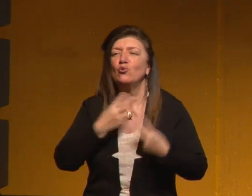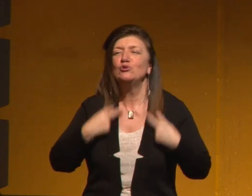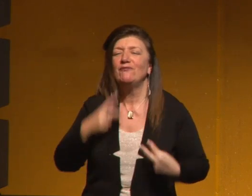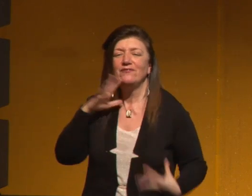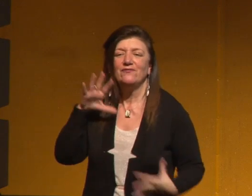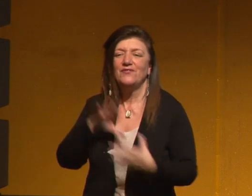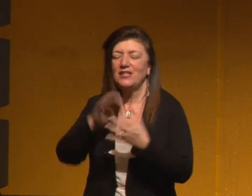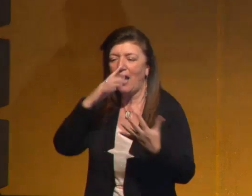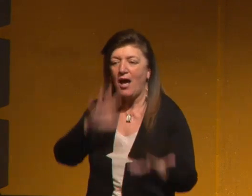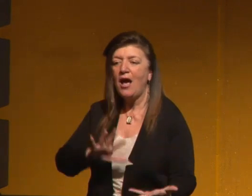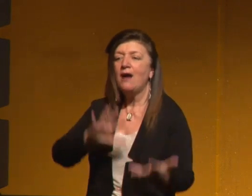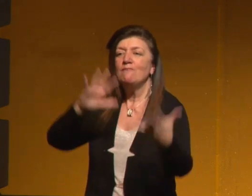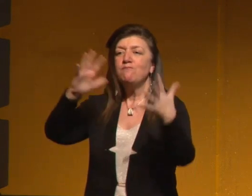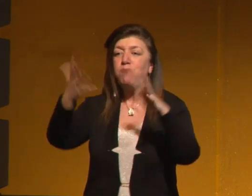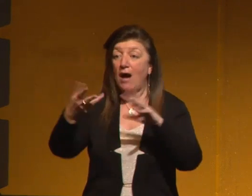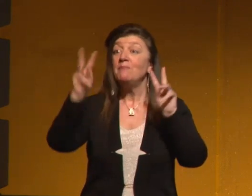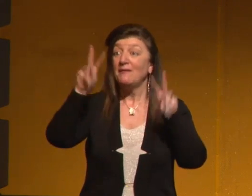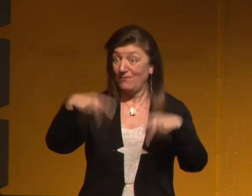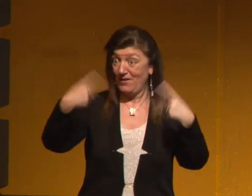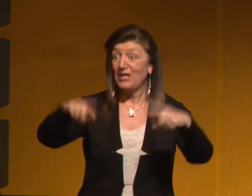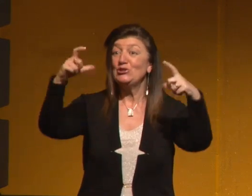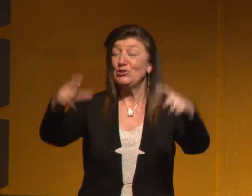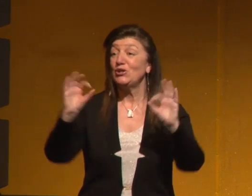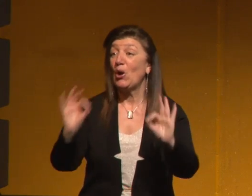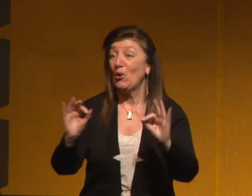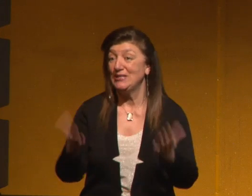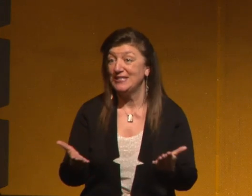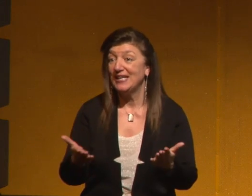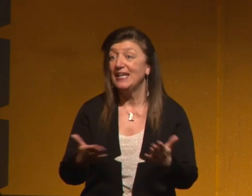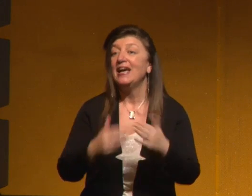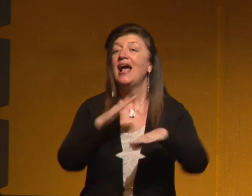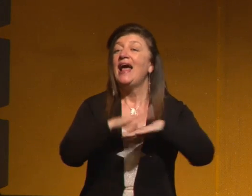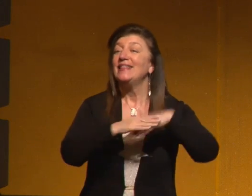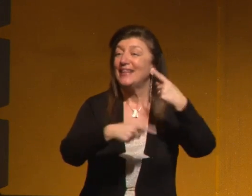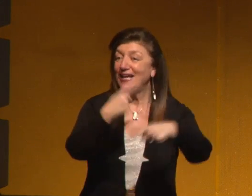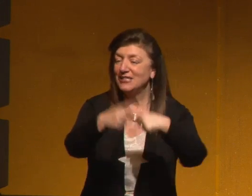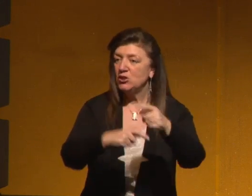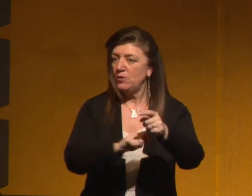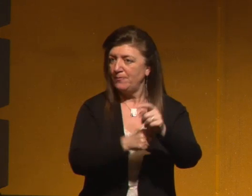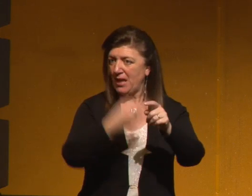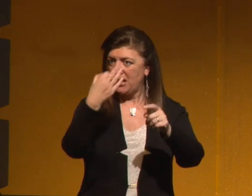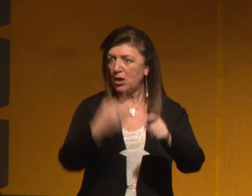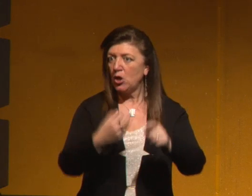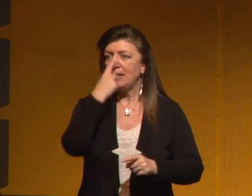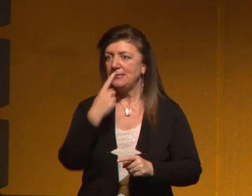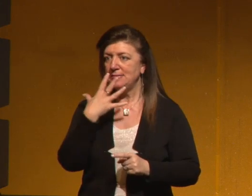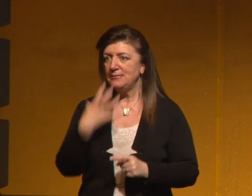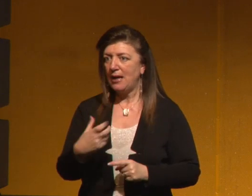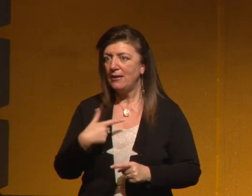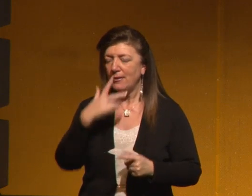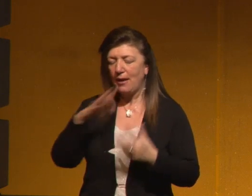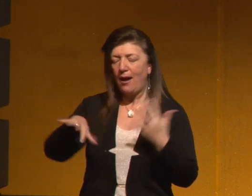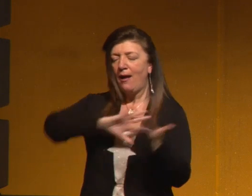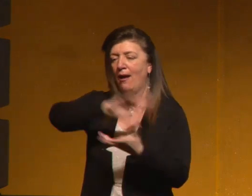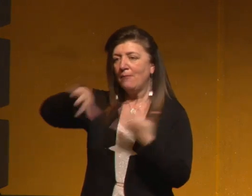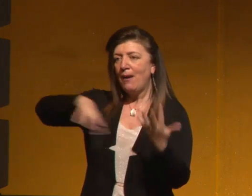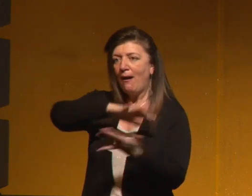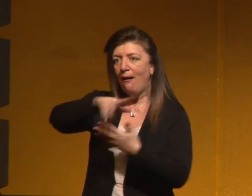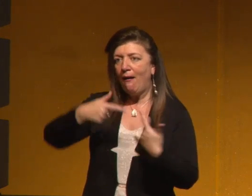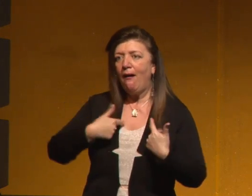si è una città così dove tradizione rigore e serietà si mescolano quotidianamente a passione e capacità